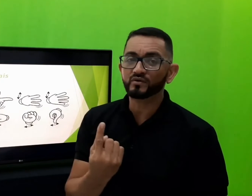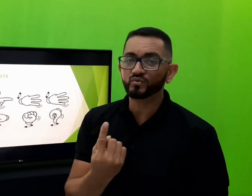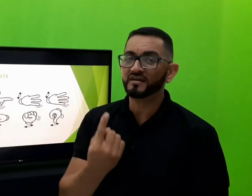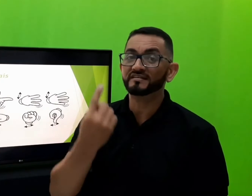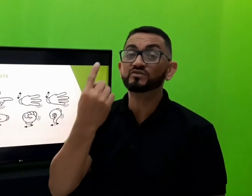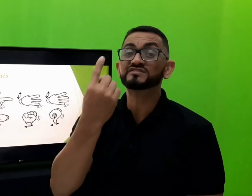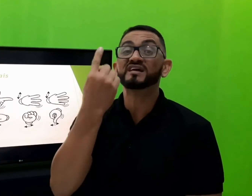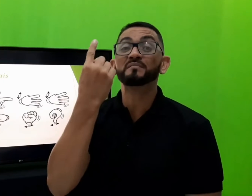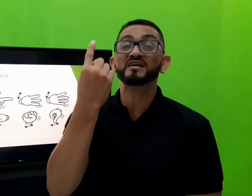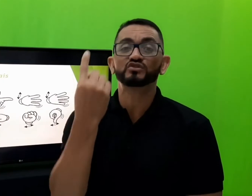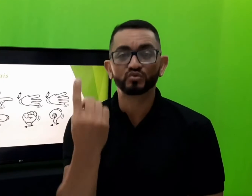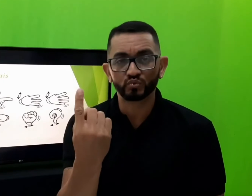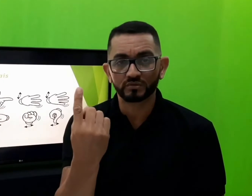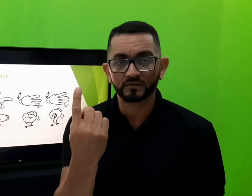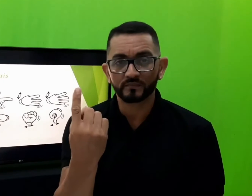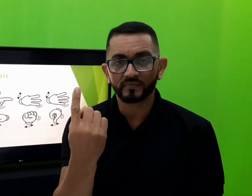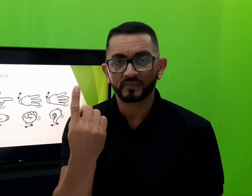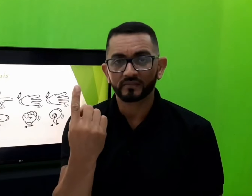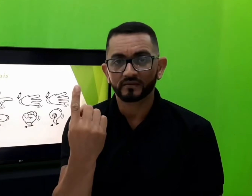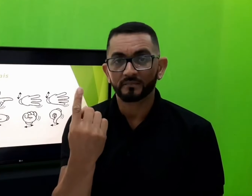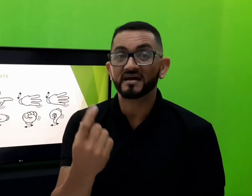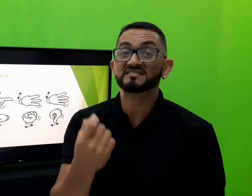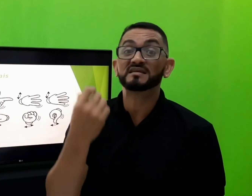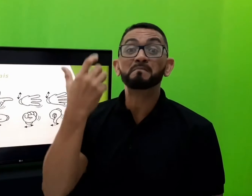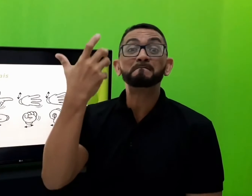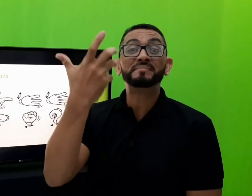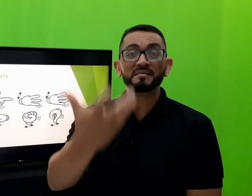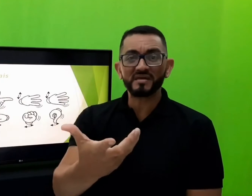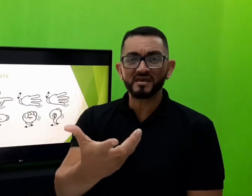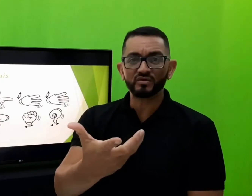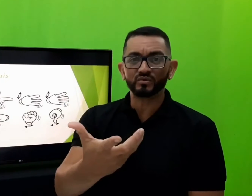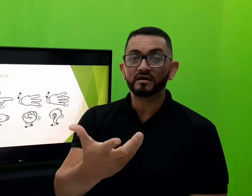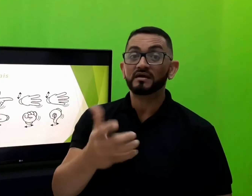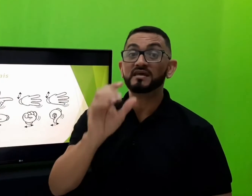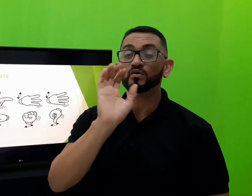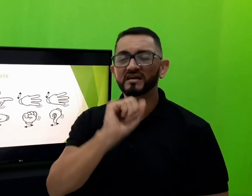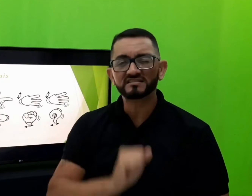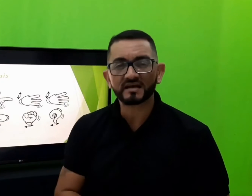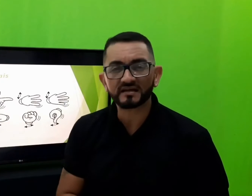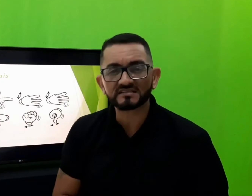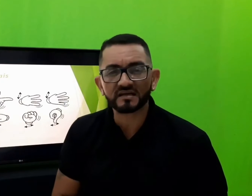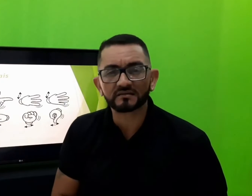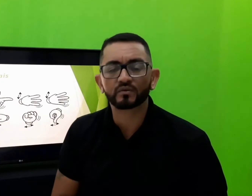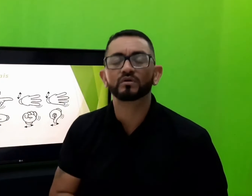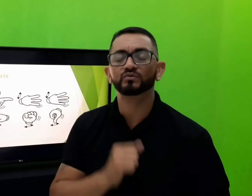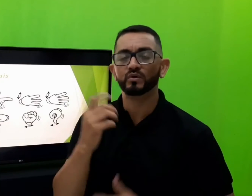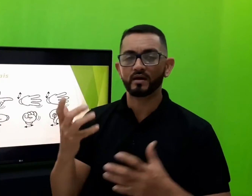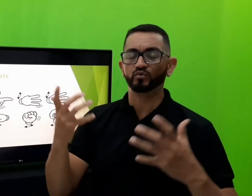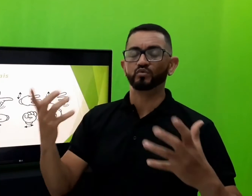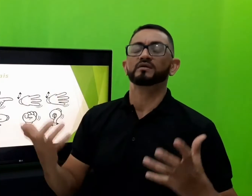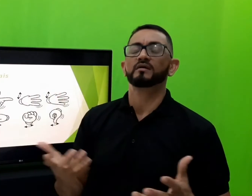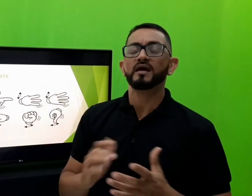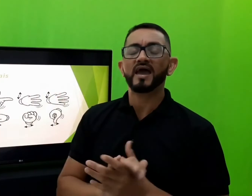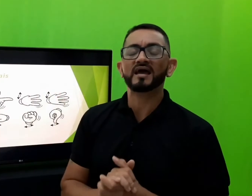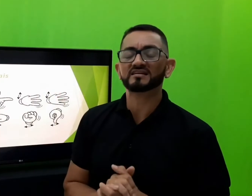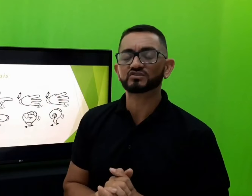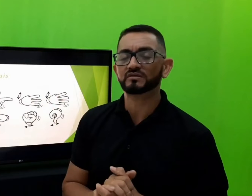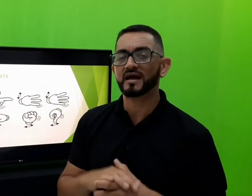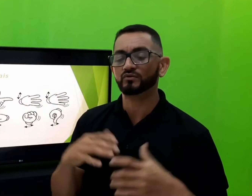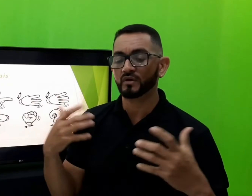1 ele não será mais 1, mas sim primeiro. E é o que se acrescenta quando é um número relacionado